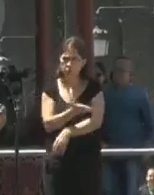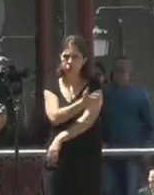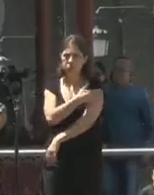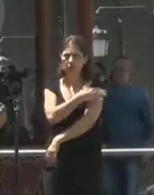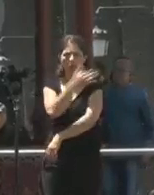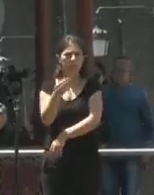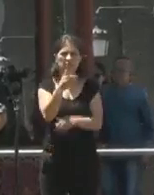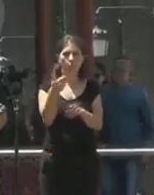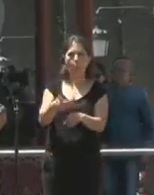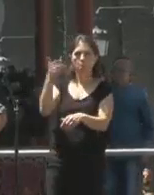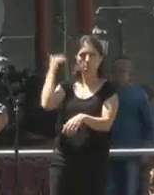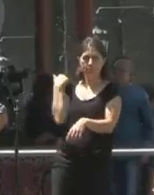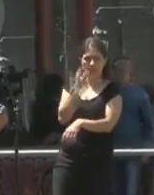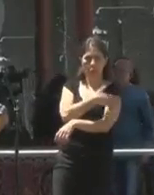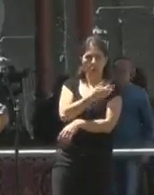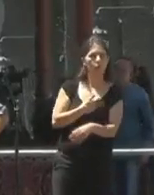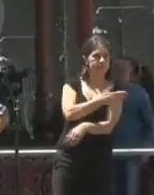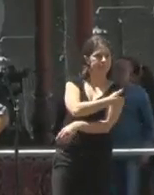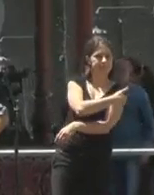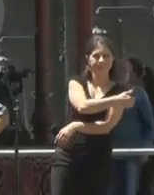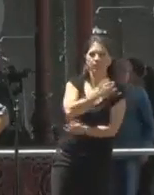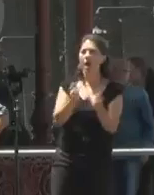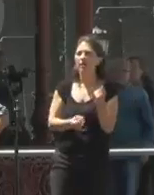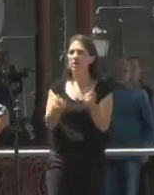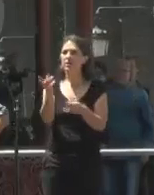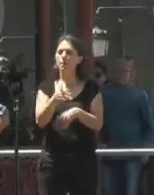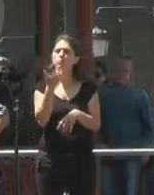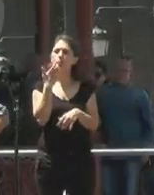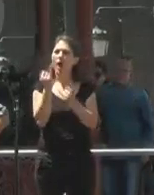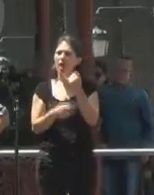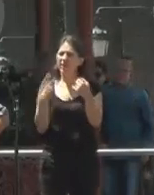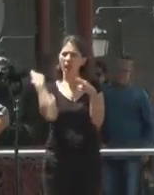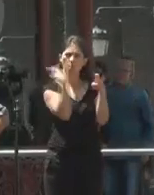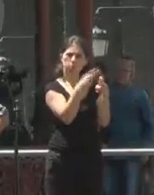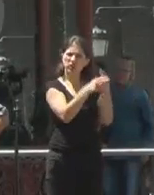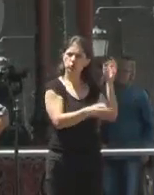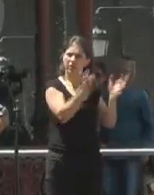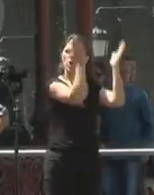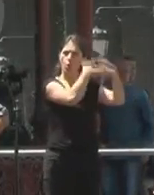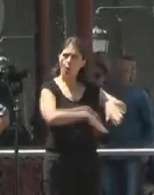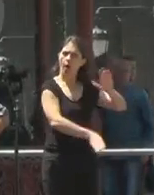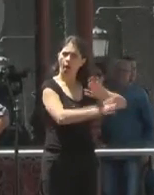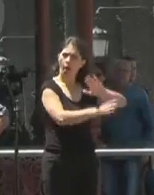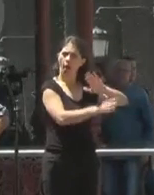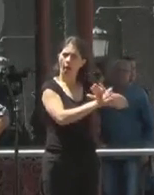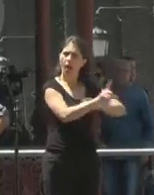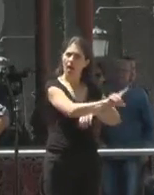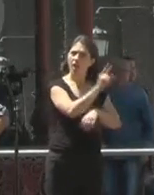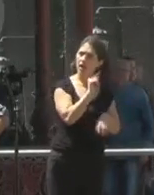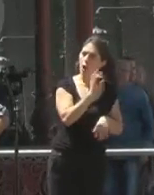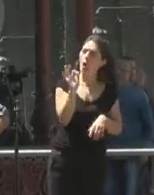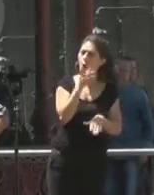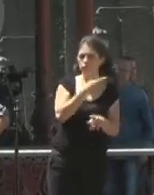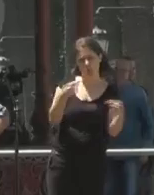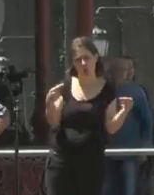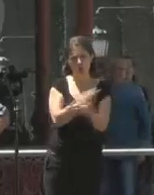la posibilidad de pasado. Exige decidir si se van a mantener las políticas injustas que no han funcionado o si, por el contrario, vamos